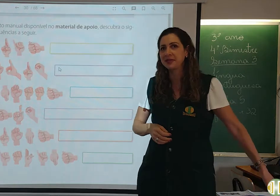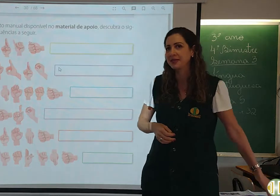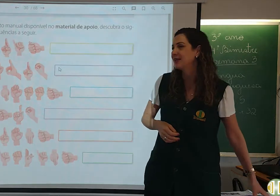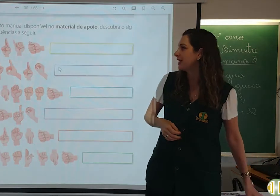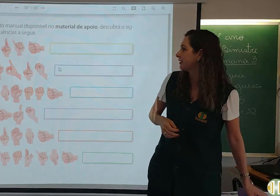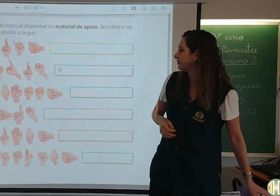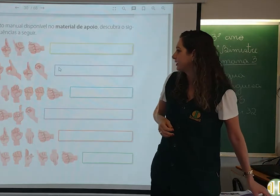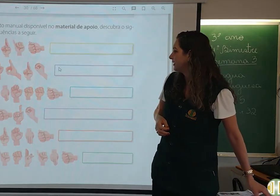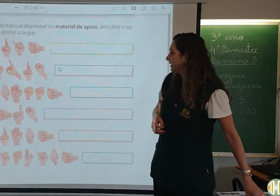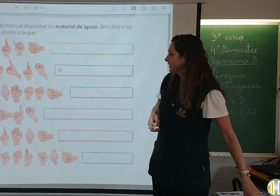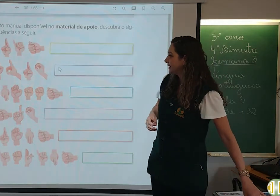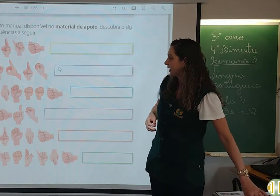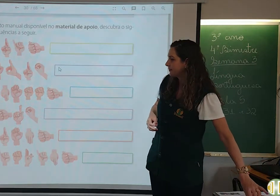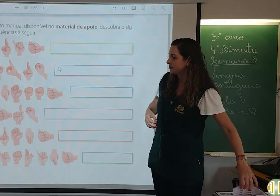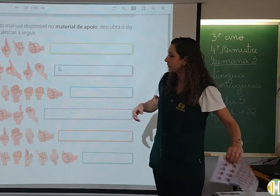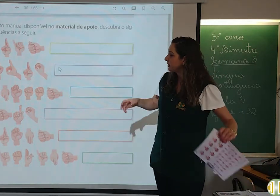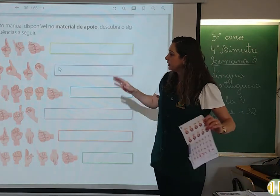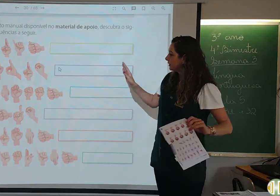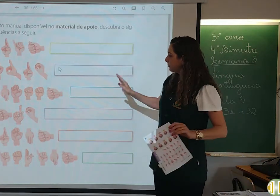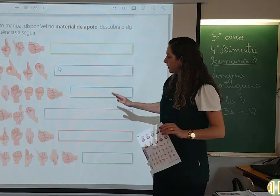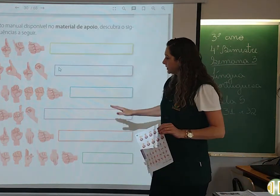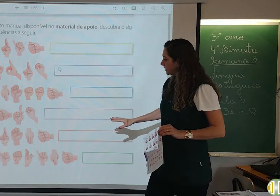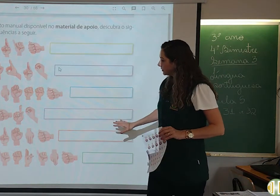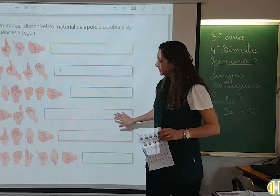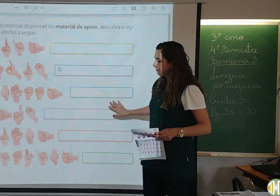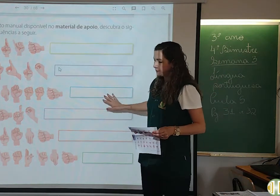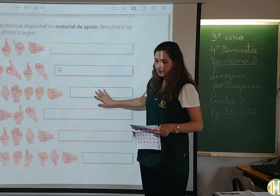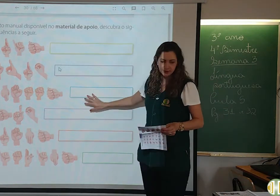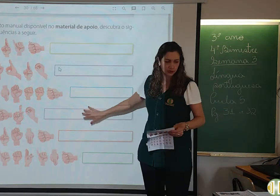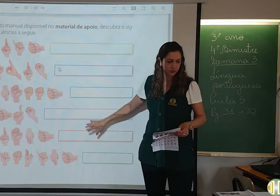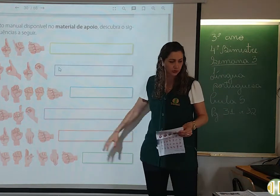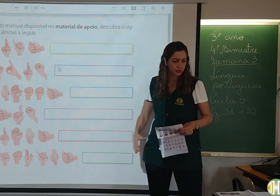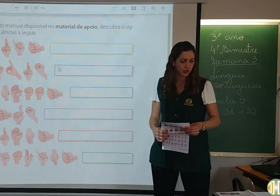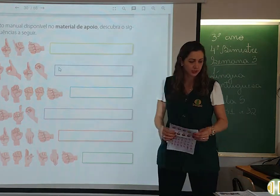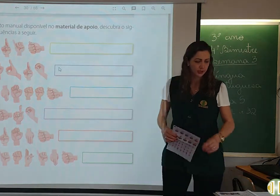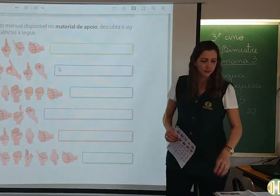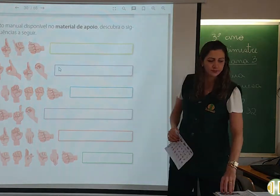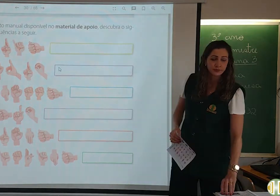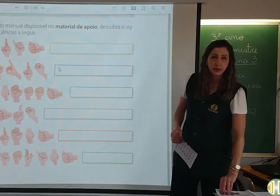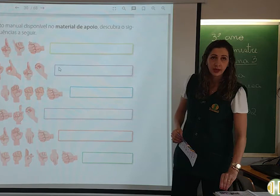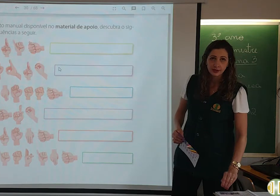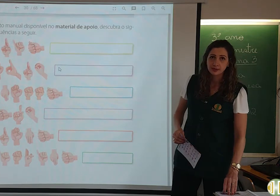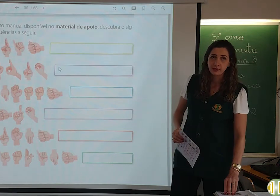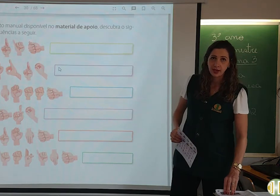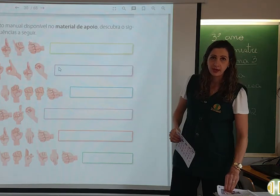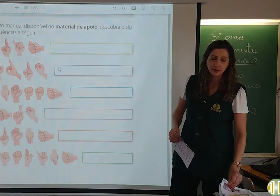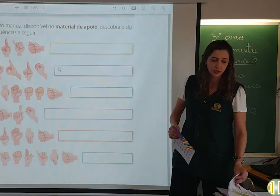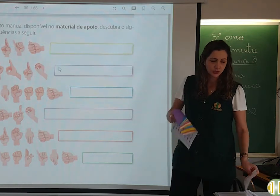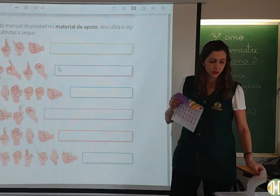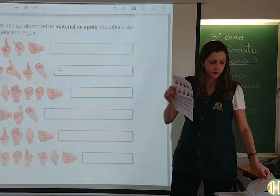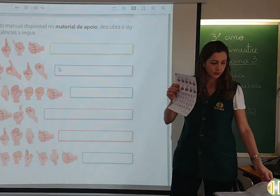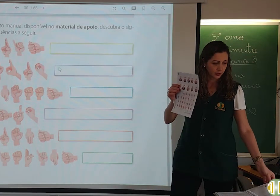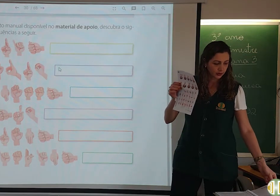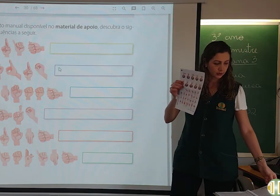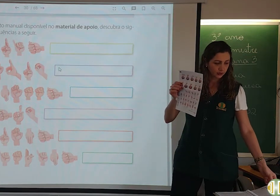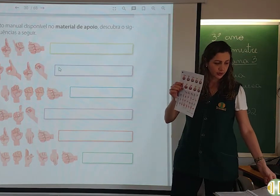mim lá na live, tá? Depois que você fez tudo isso daqui, essas palavras, descobriu lá com o